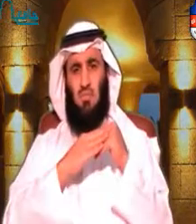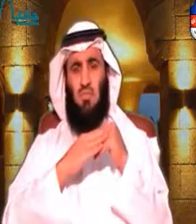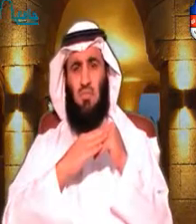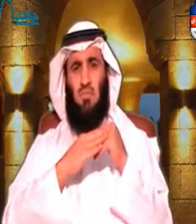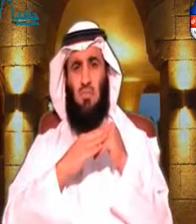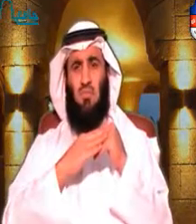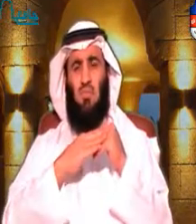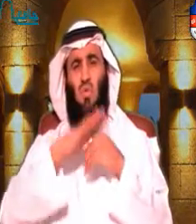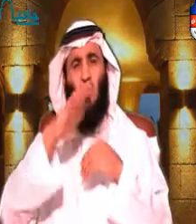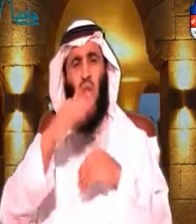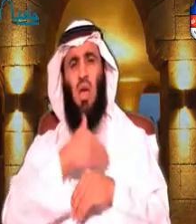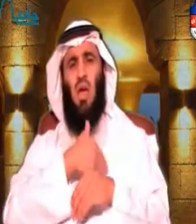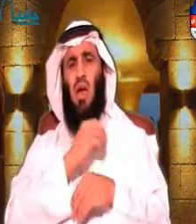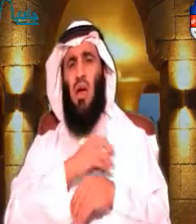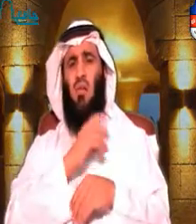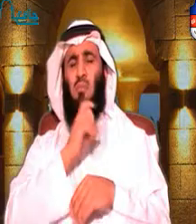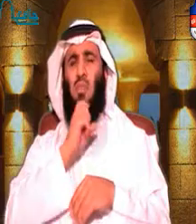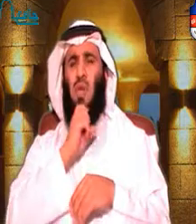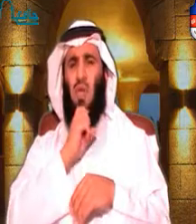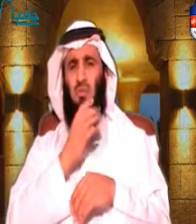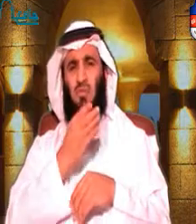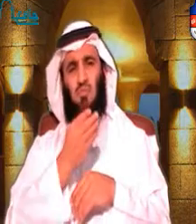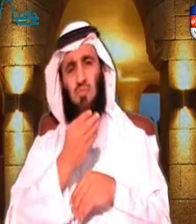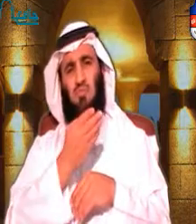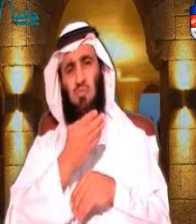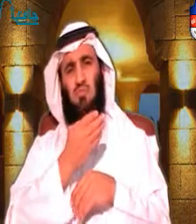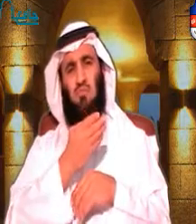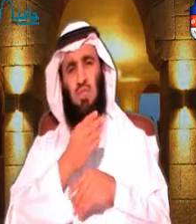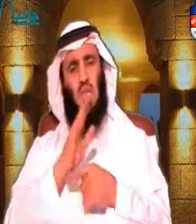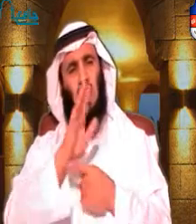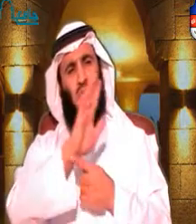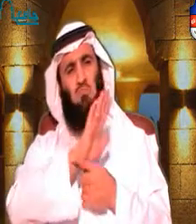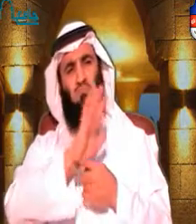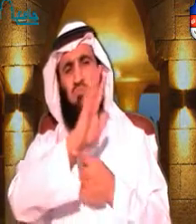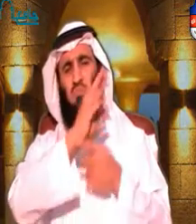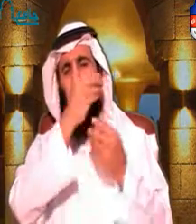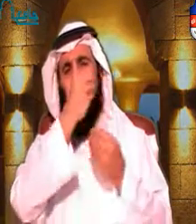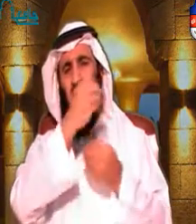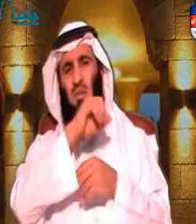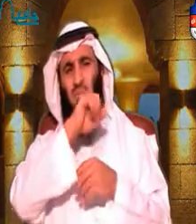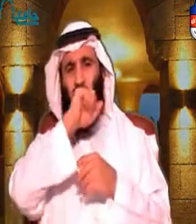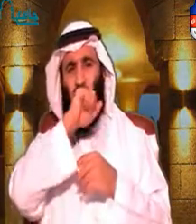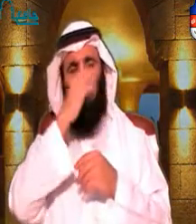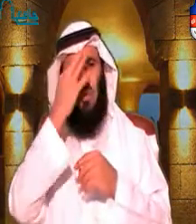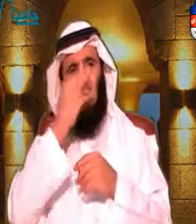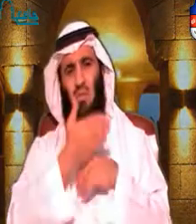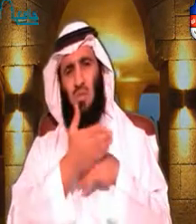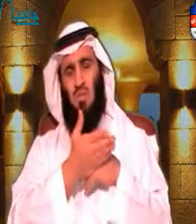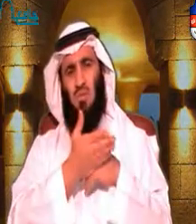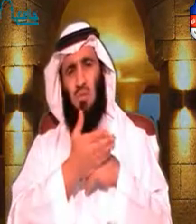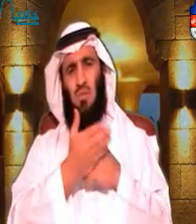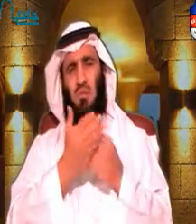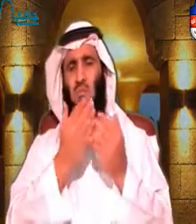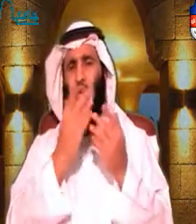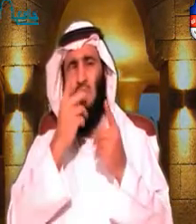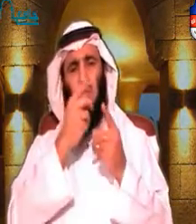القلوب الضعيفة الإيمان التي غلبت عليها الأهواء والشبه، فالله المستعان. ولو